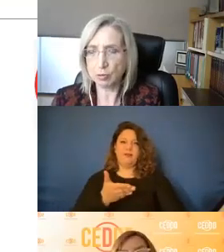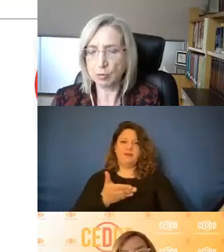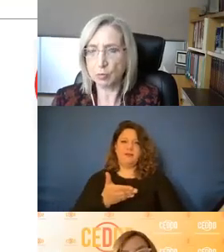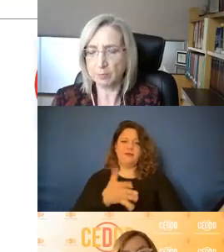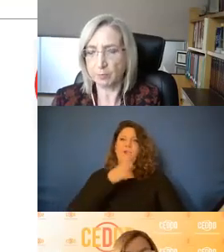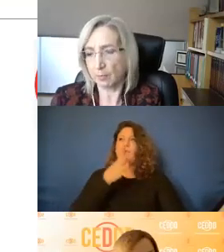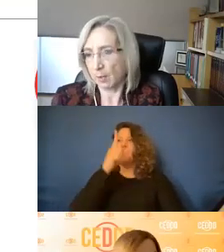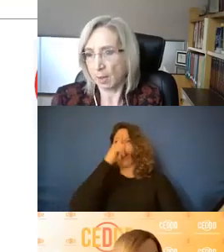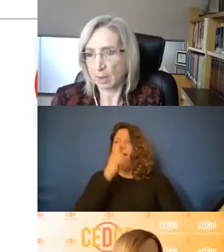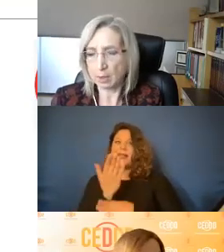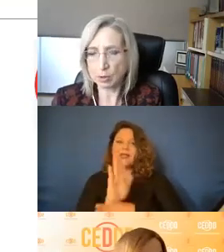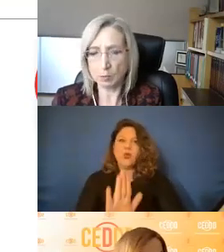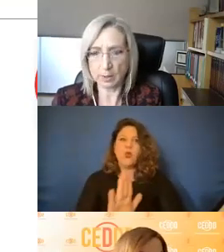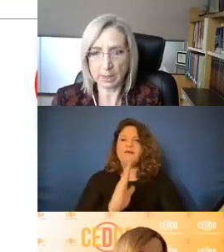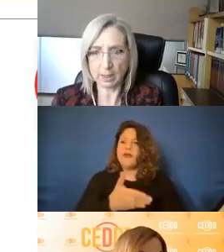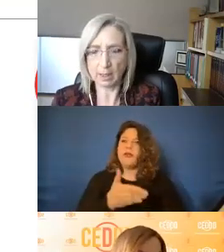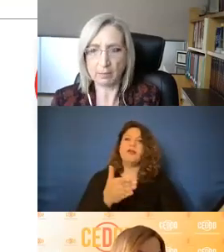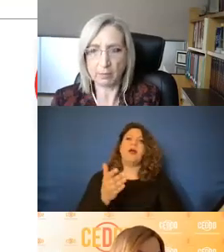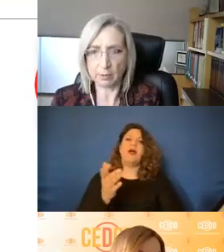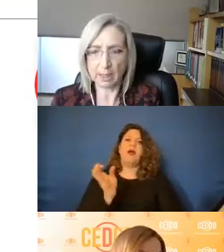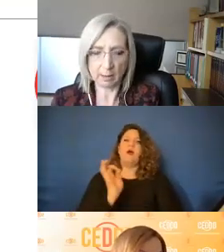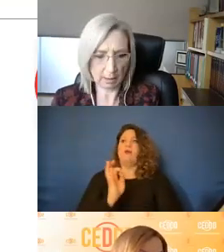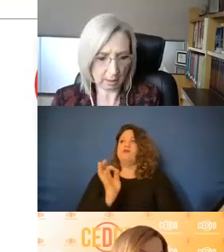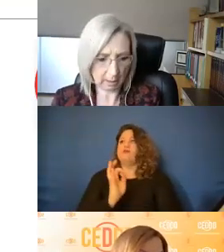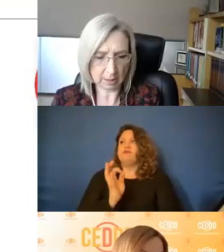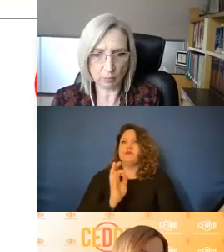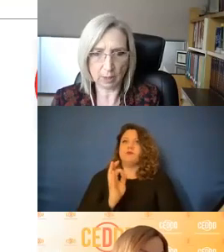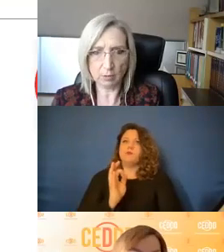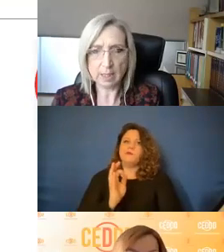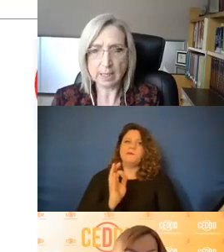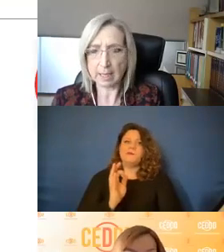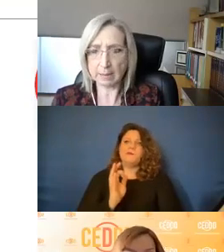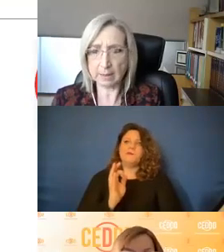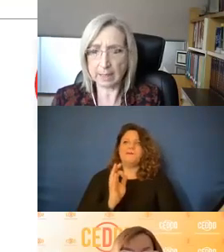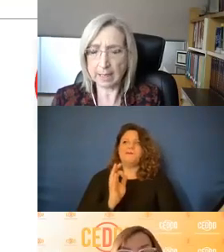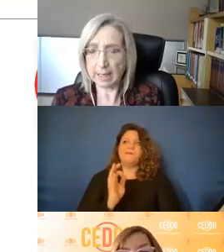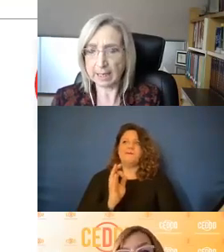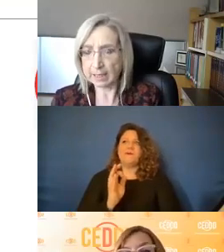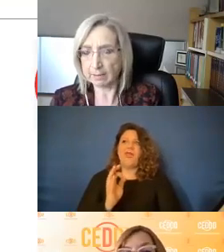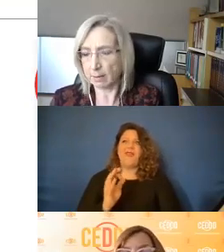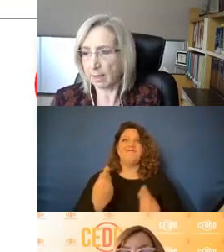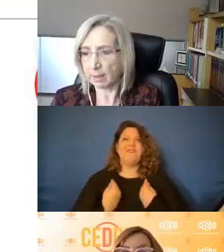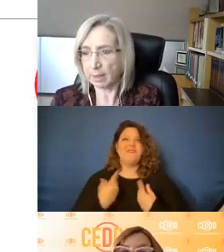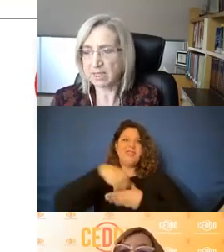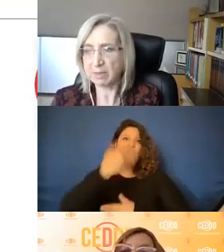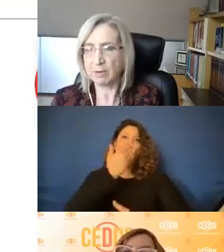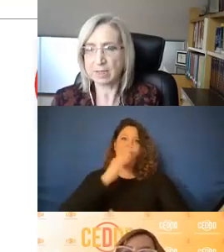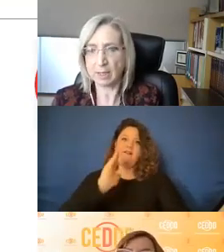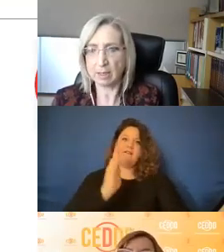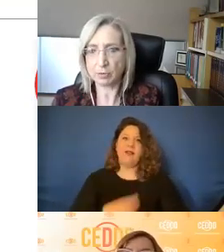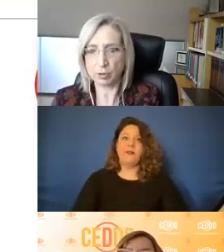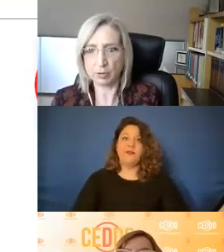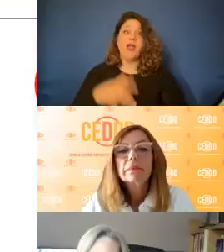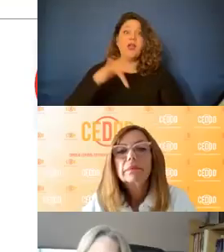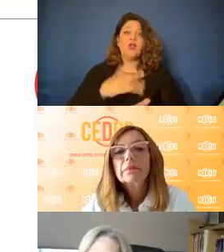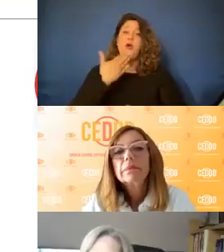actitud y su manera de afrontar la escuela, ¿no? La edad en que más se manifiesta